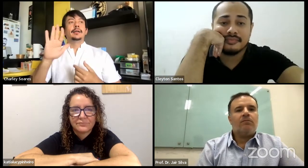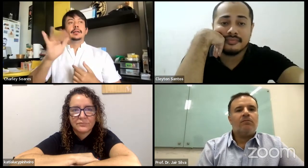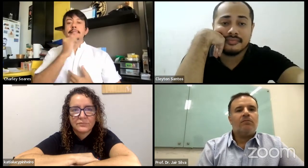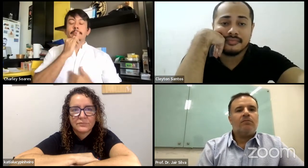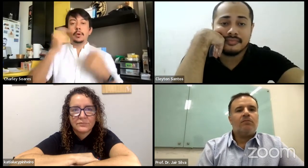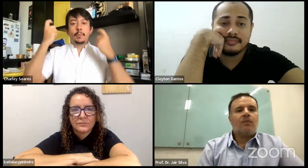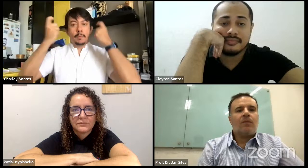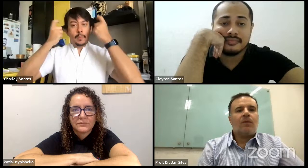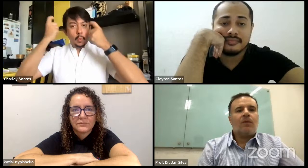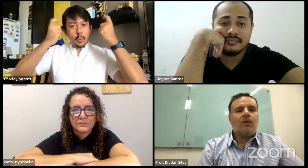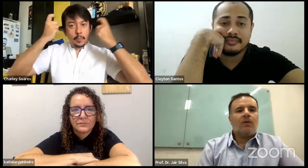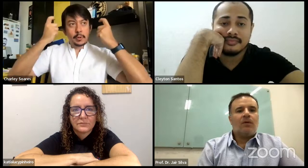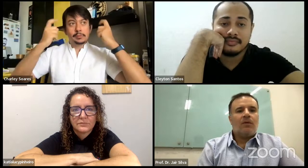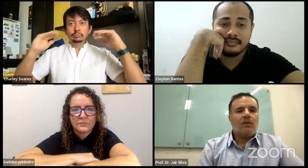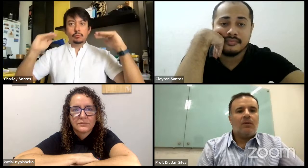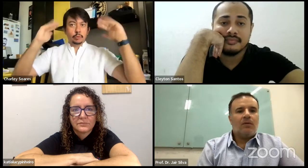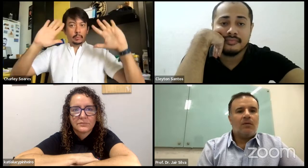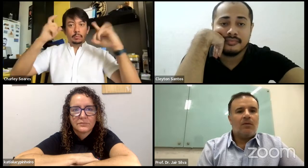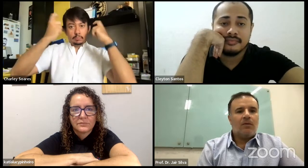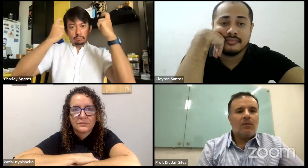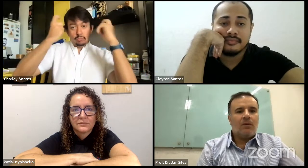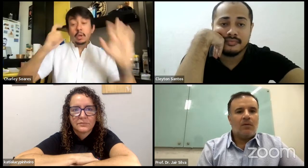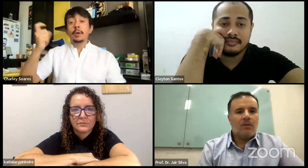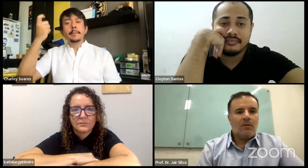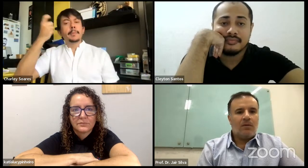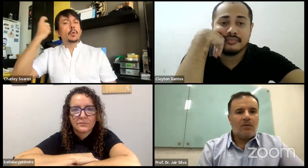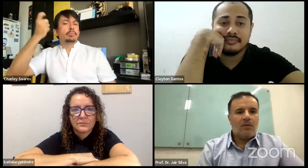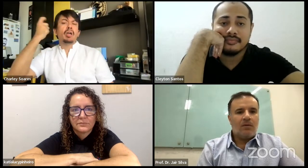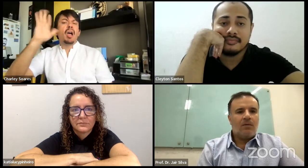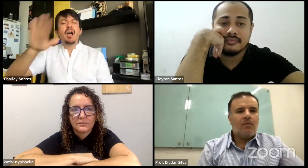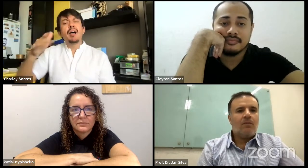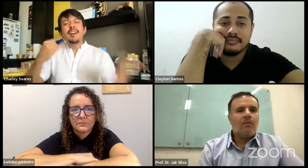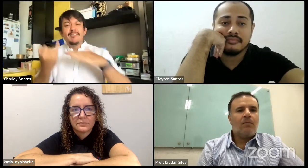Existe essa variação, dentro da língua de sinais.